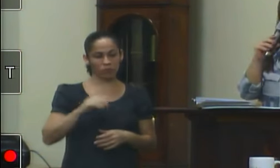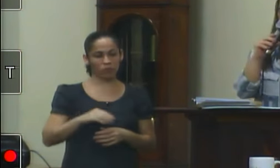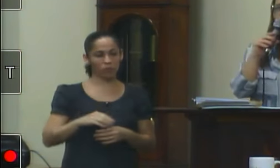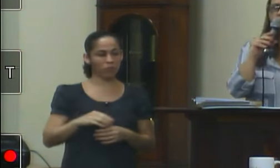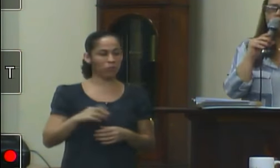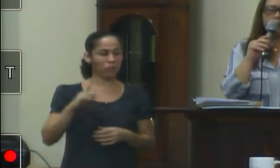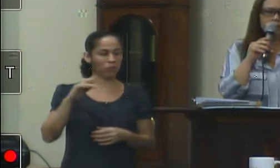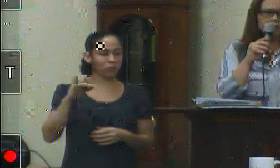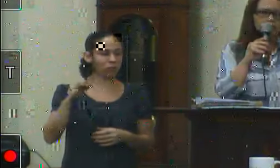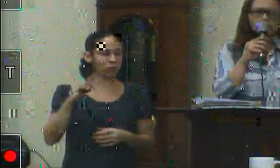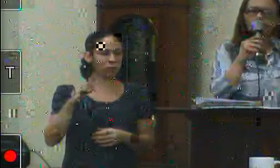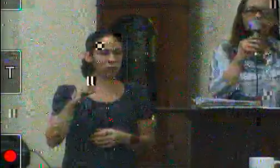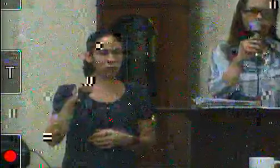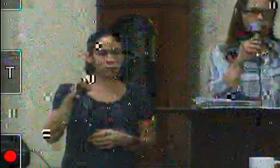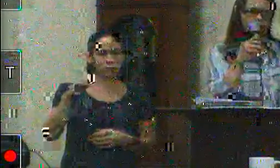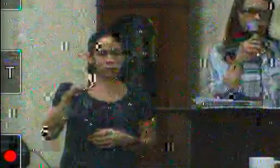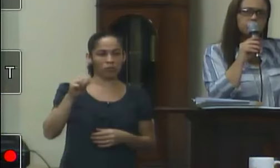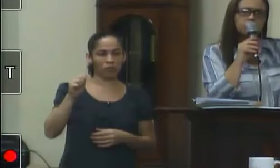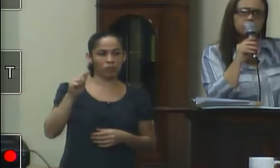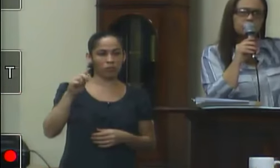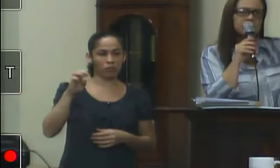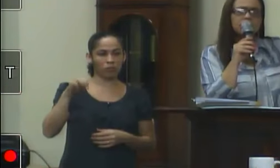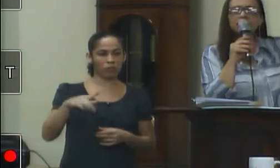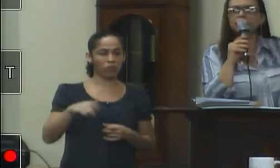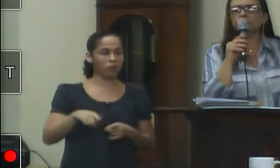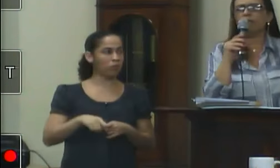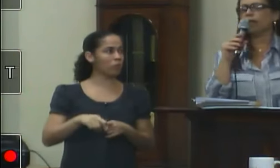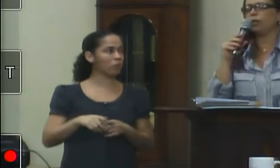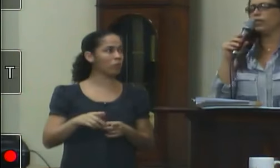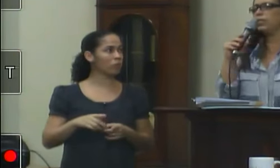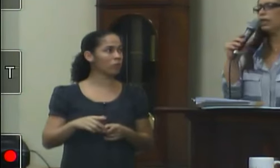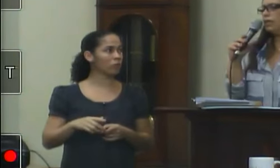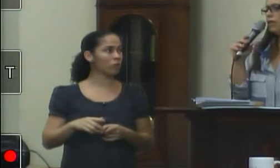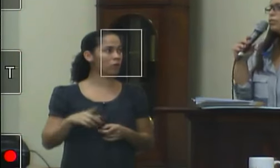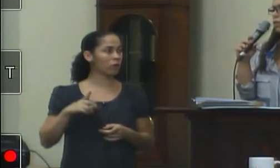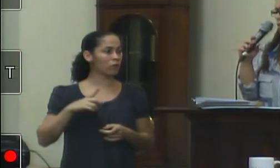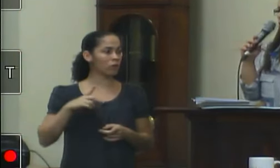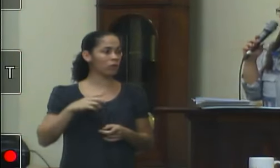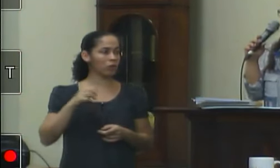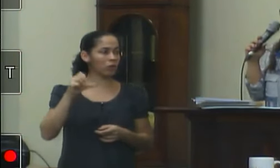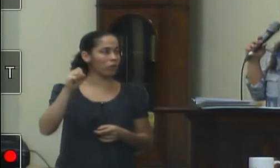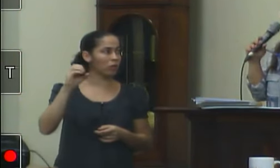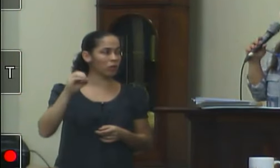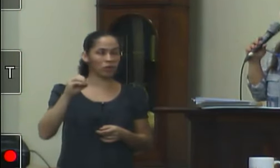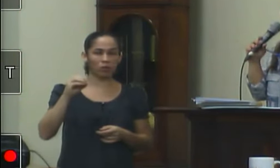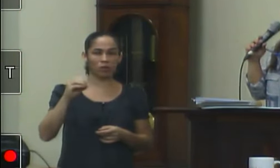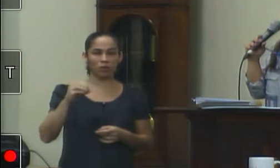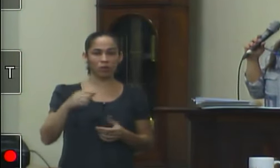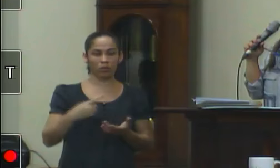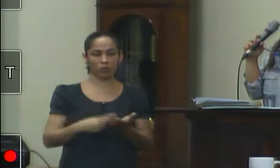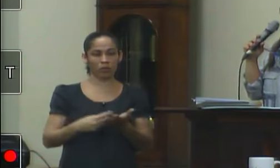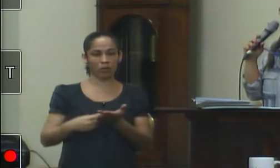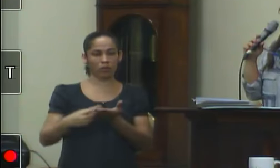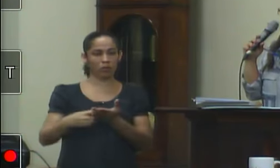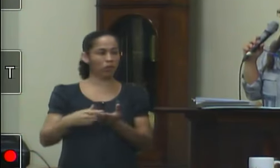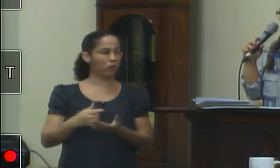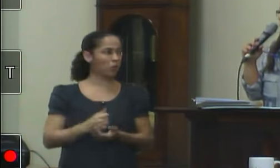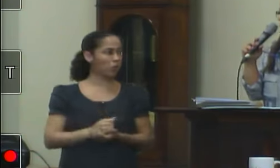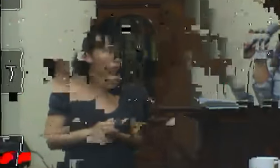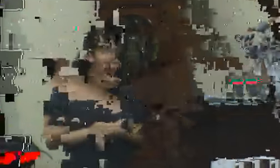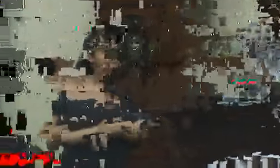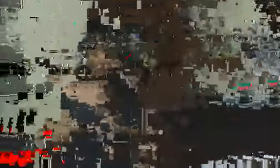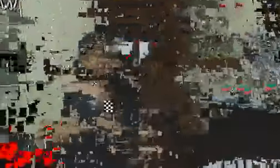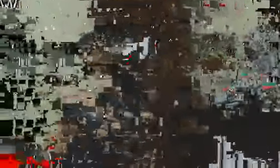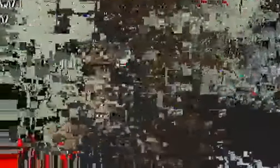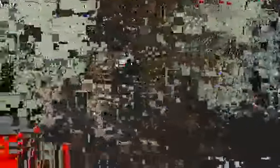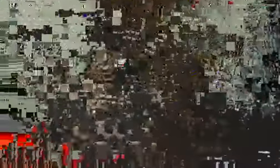marcar, às vezes, uma semana que a Glória marcou 80 ressonâncias na Rio Imagem. Então, é um exame de bom